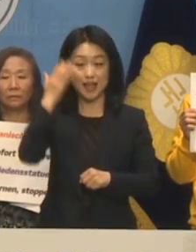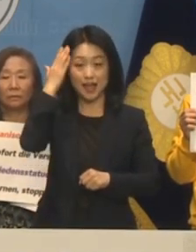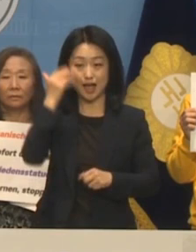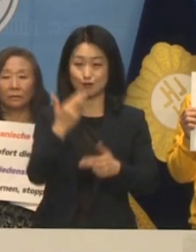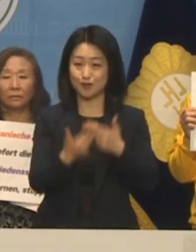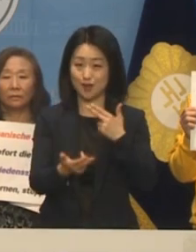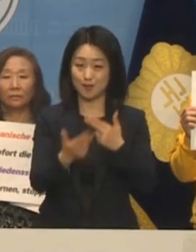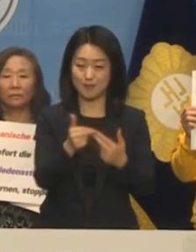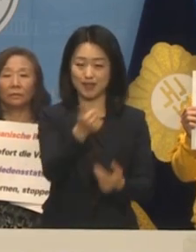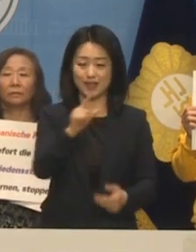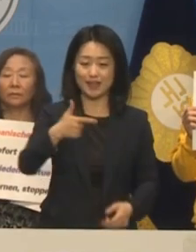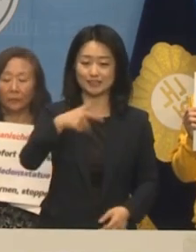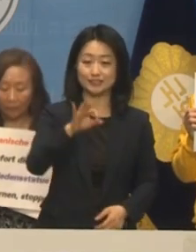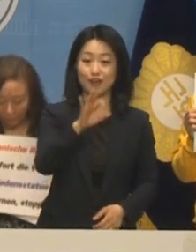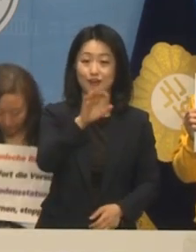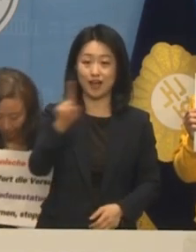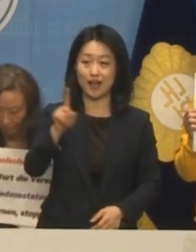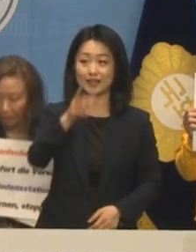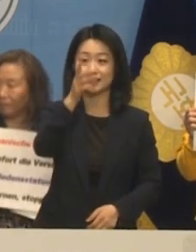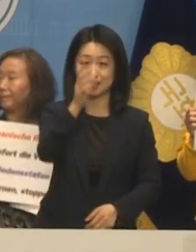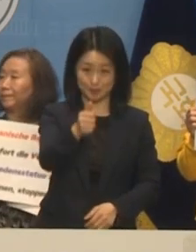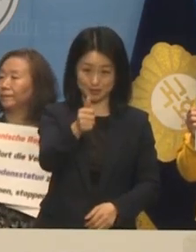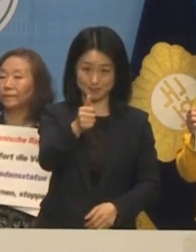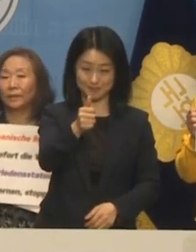협의회 한정아 대표님 오셨습니다.